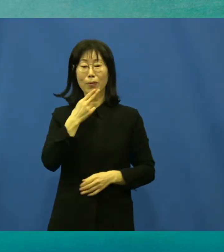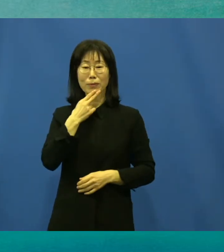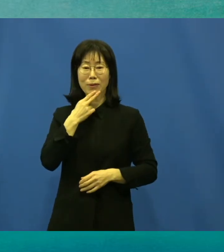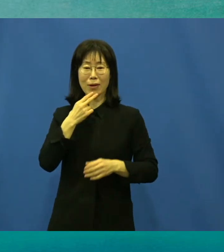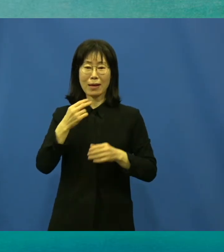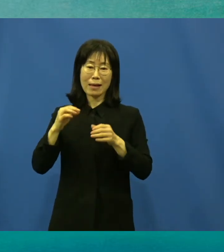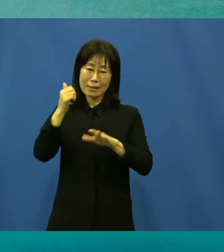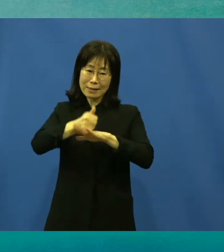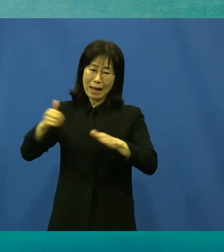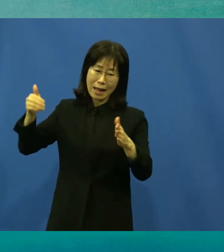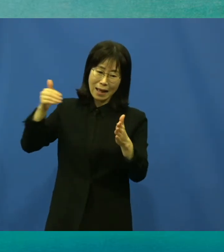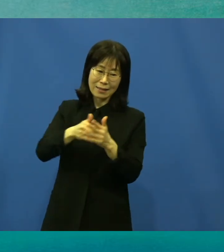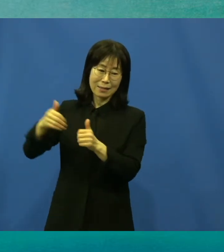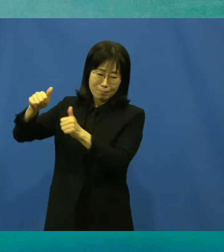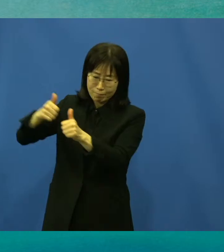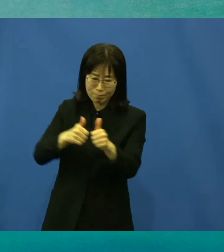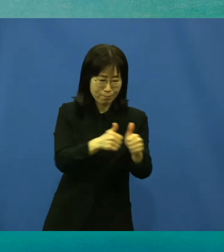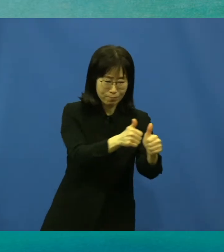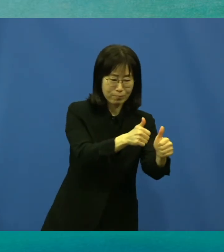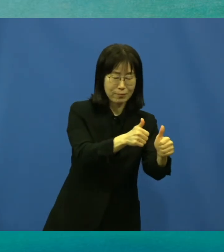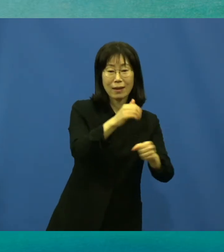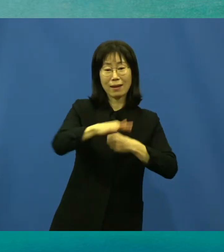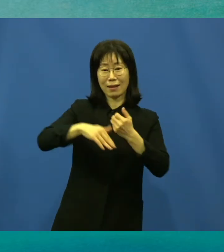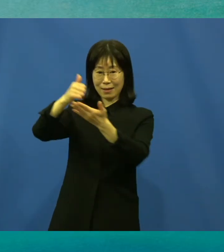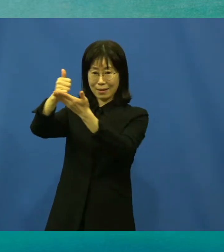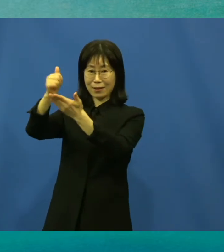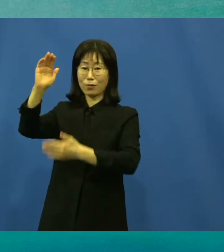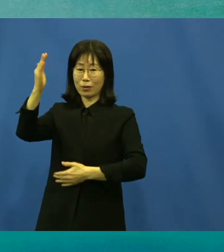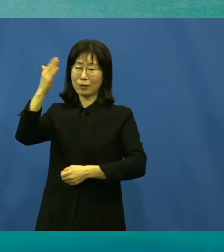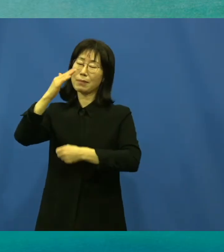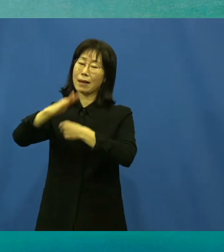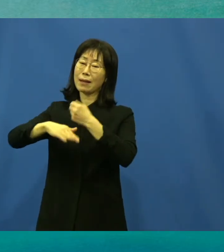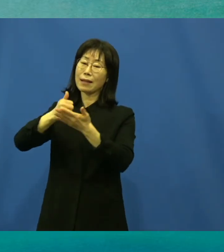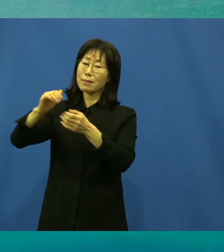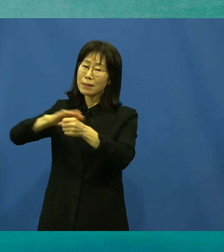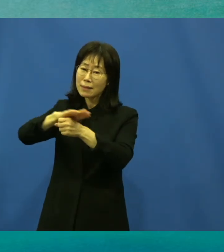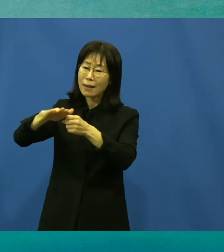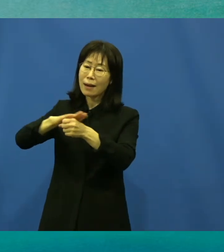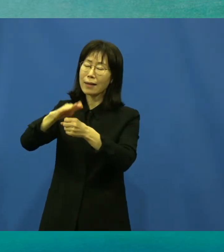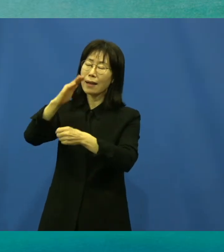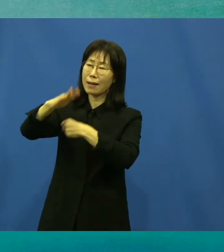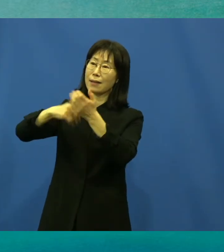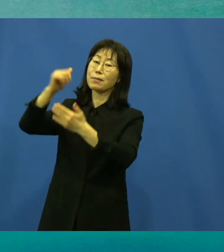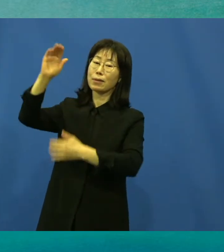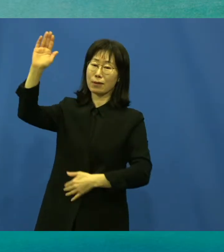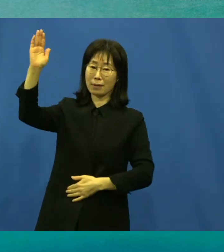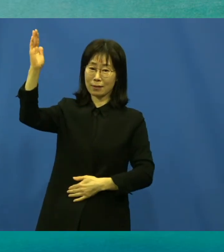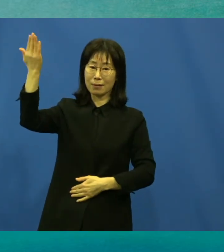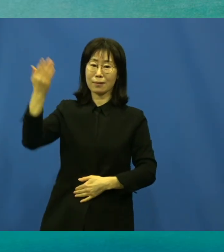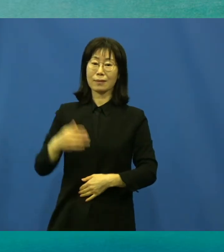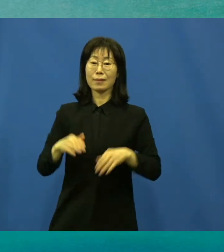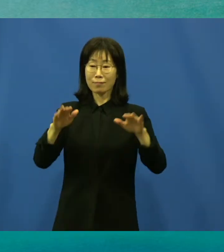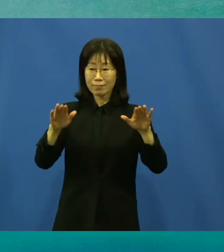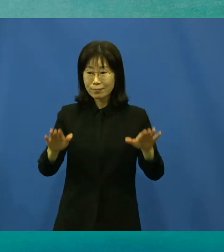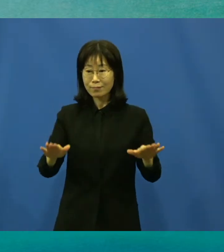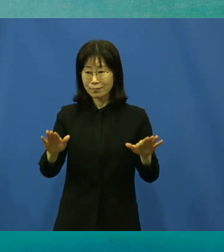추격하시는 그 하나님은 포기가 없습니다. 그분은 사랑의 추격자이십니다. 오늘